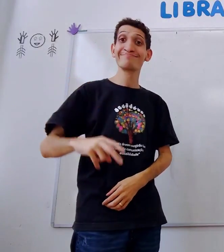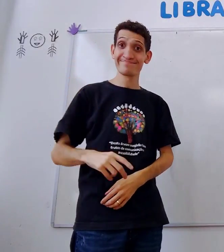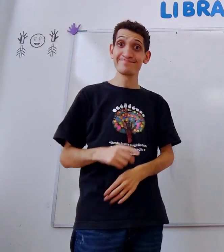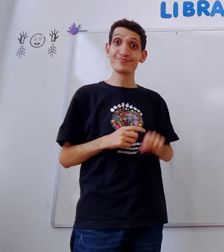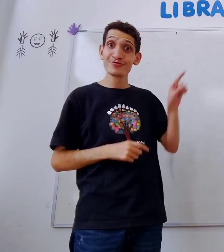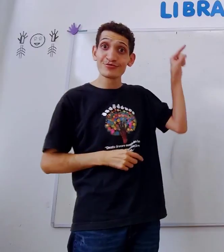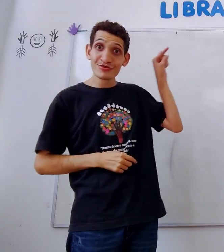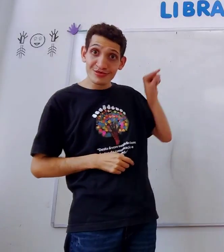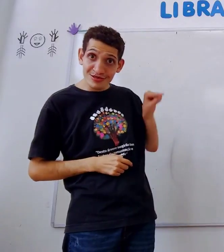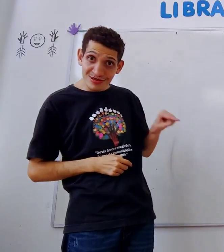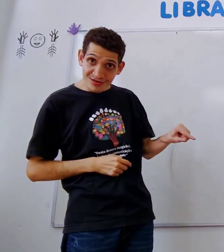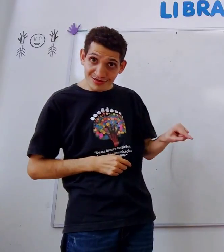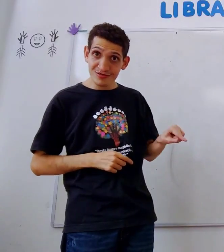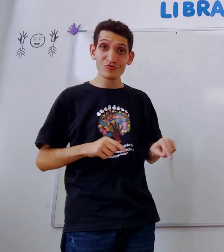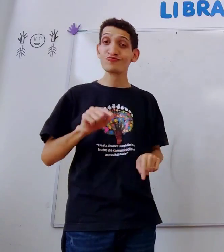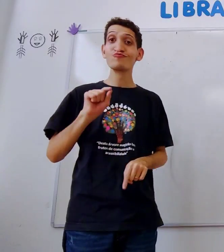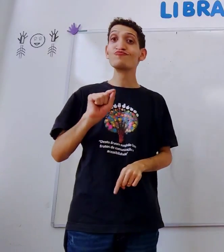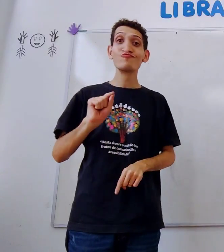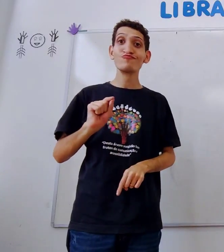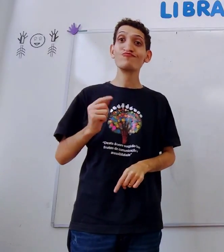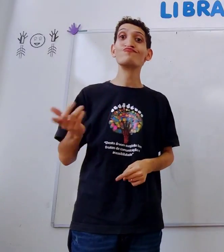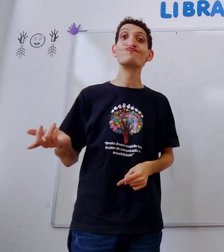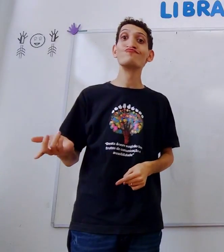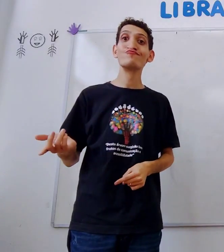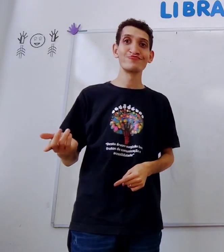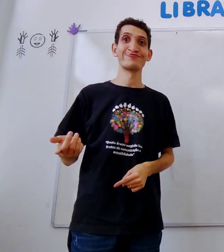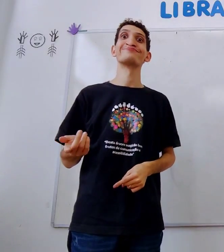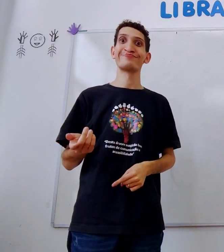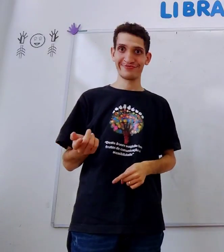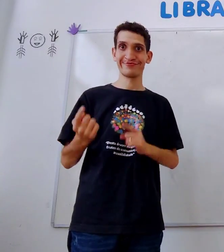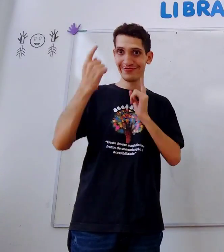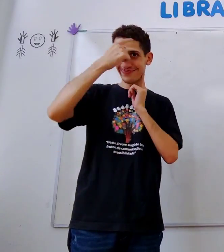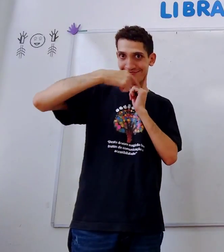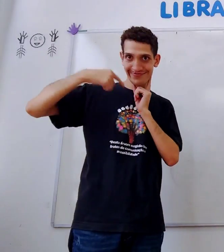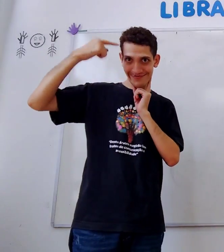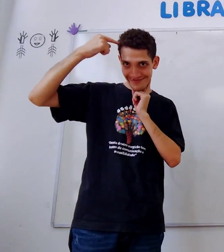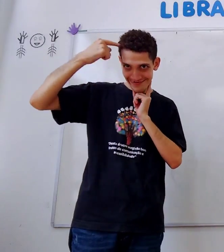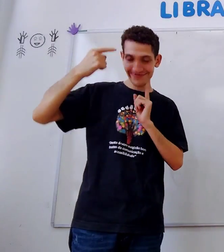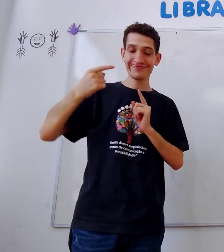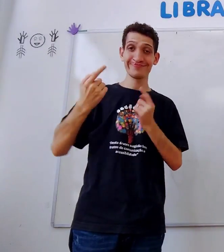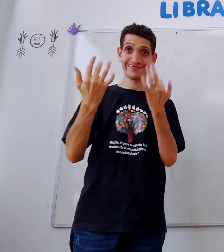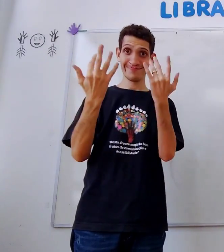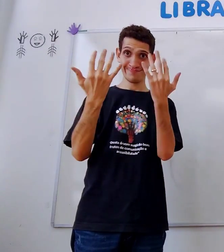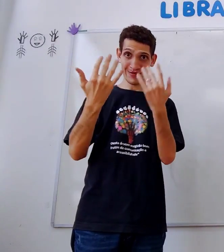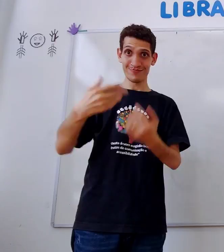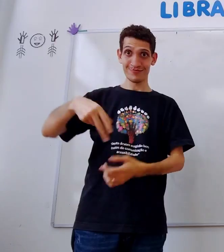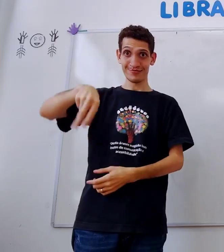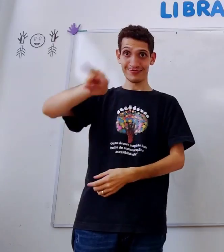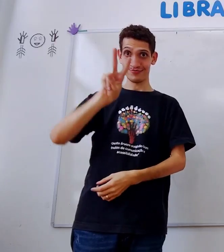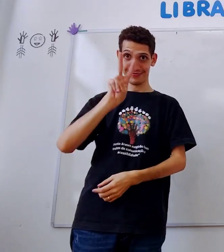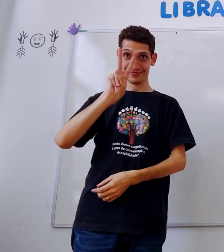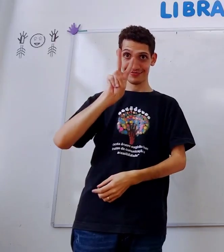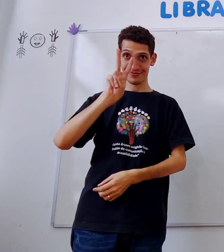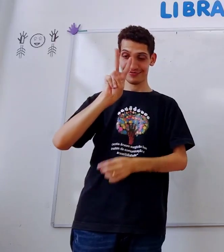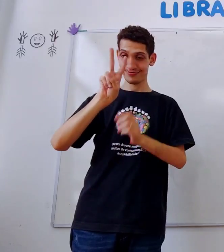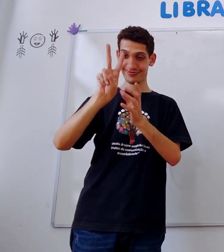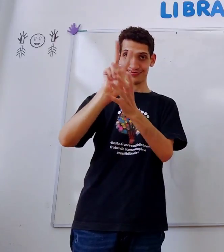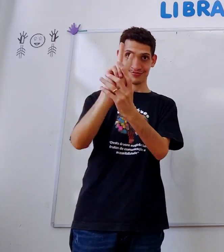assim, esse é o movimento. Esse daqui é o quê? Rosto, esse,